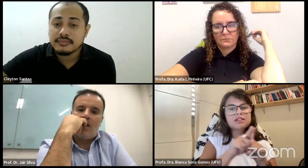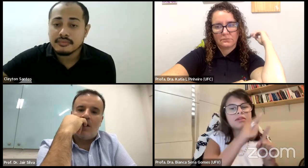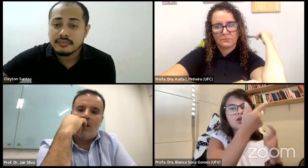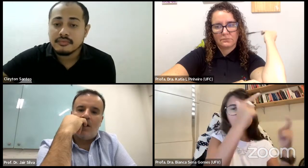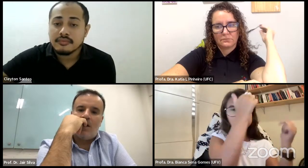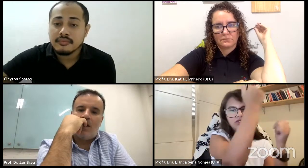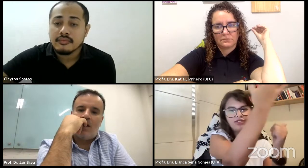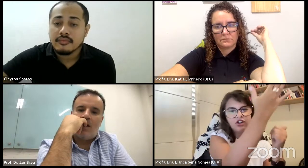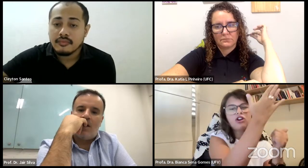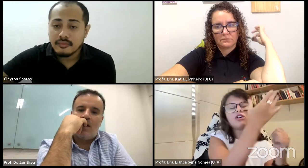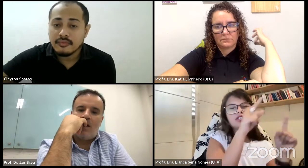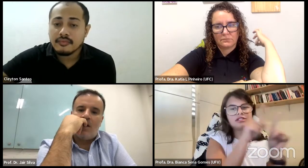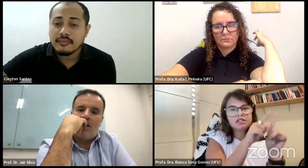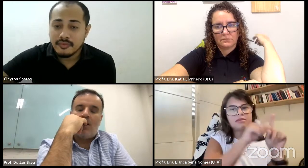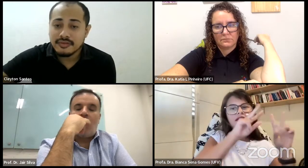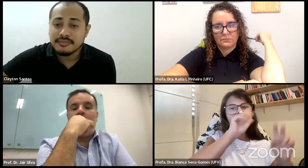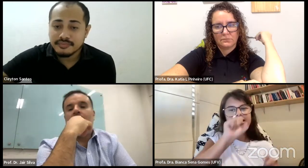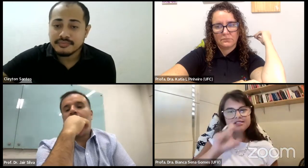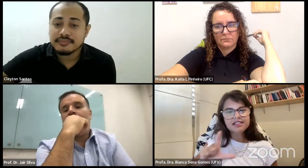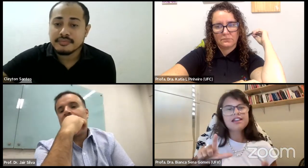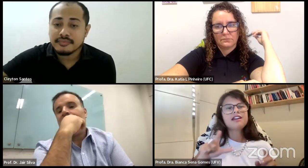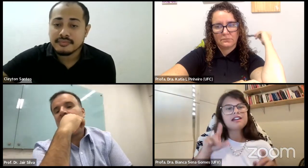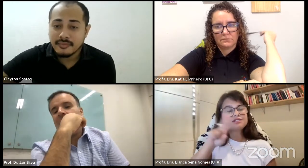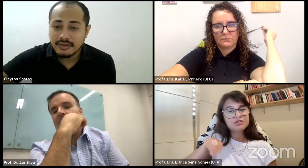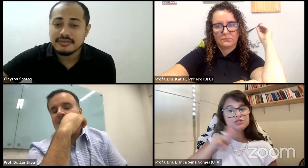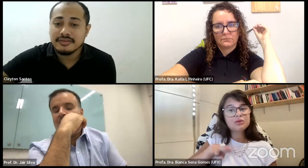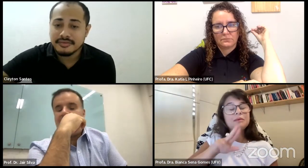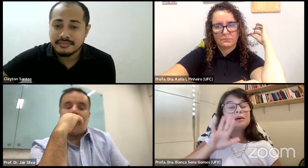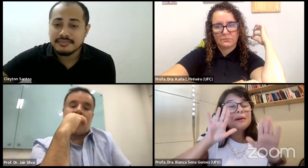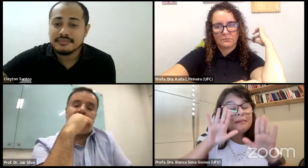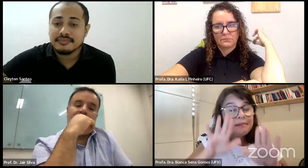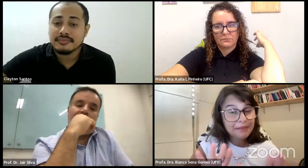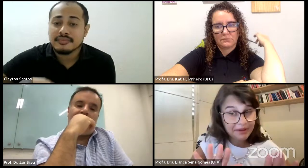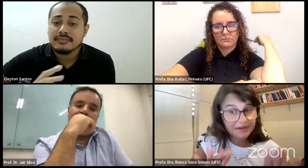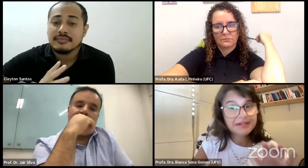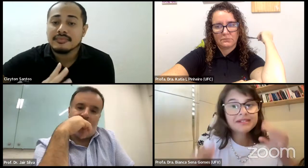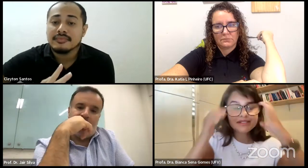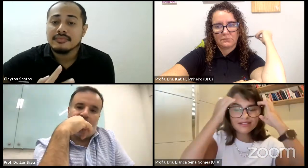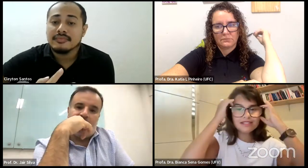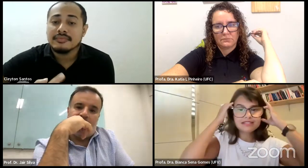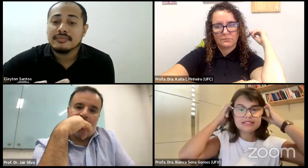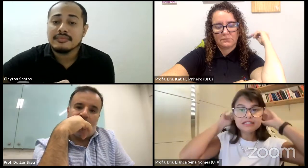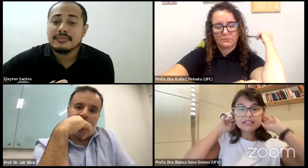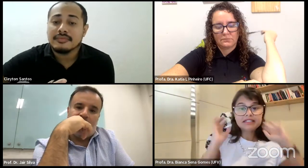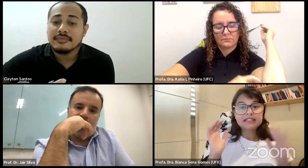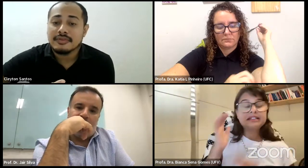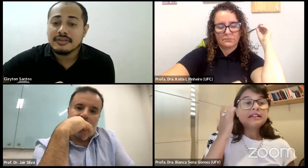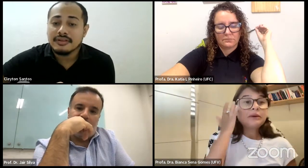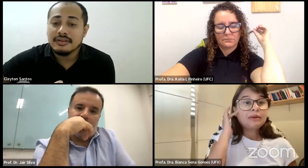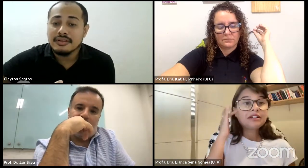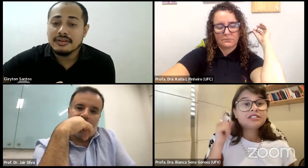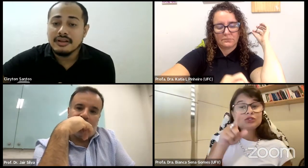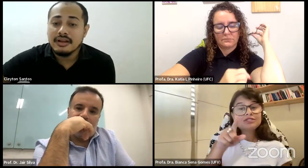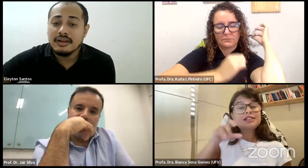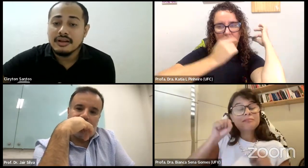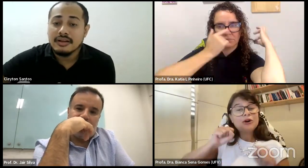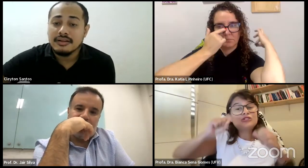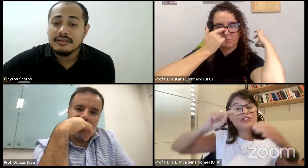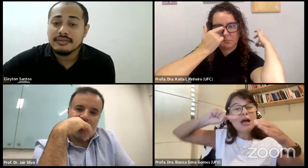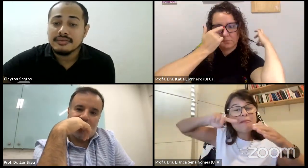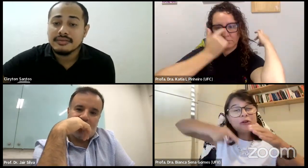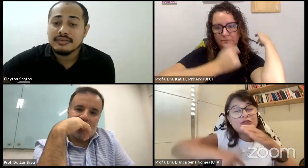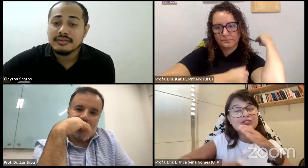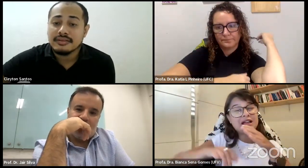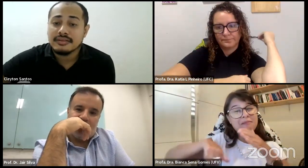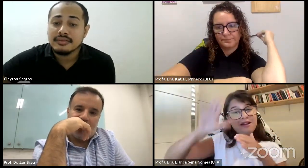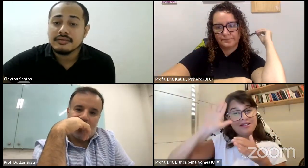Sobre a sua linha teórica, sua base teórica, acredito que você usou uma base muito forte, né? Você trouxe muitos teóricos, teóricos